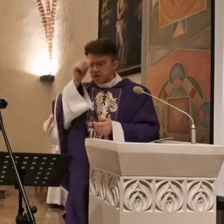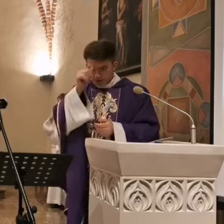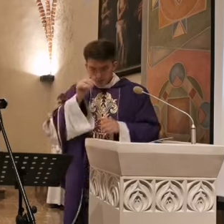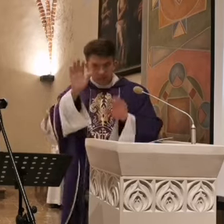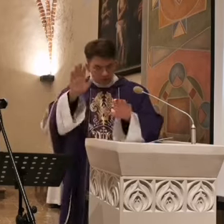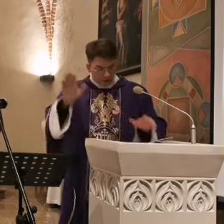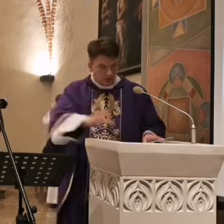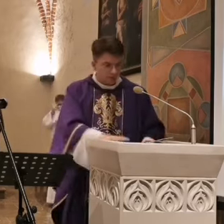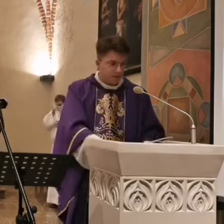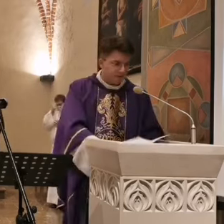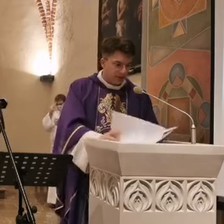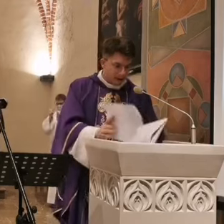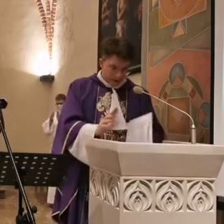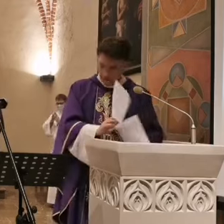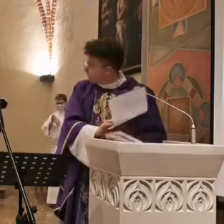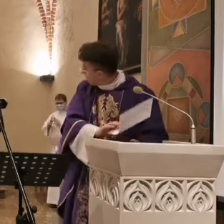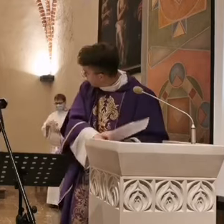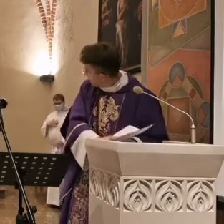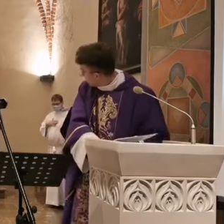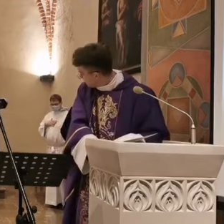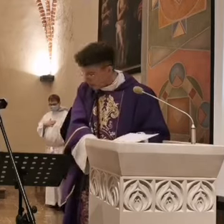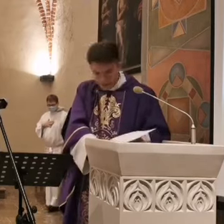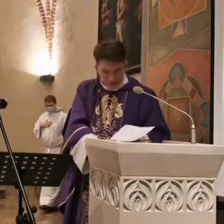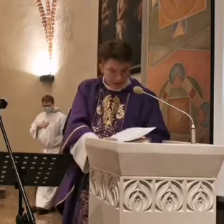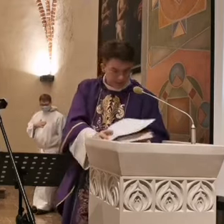Tobie. Usiądźmy.